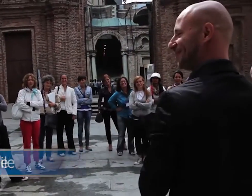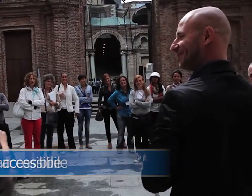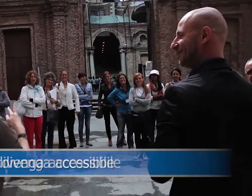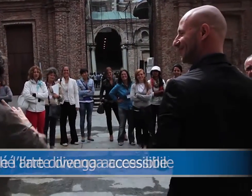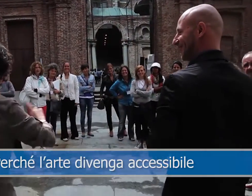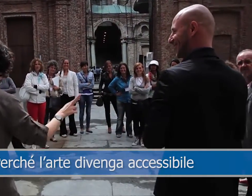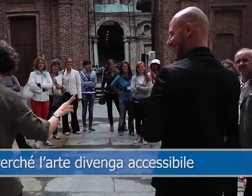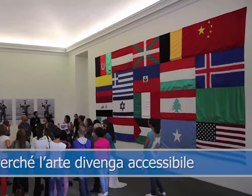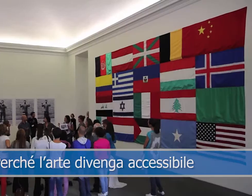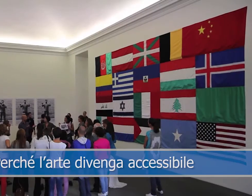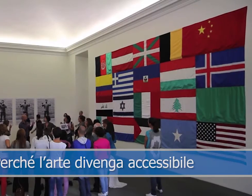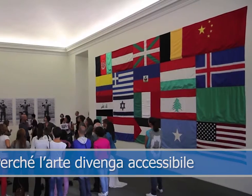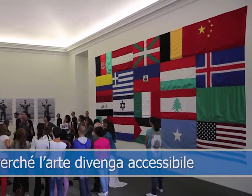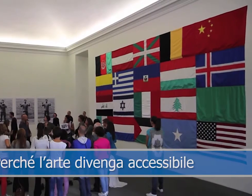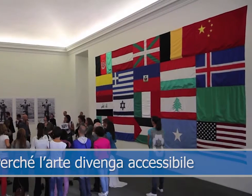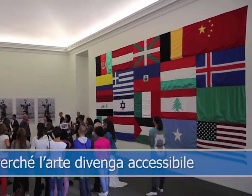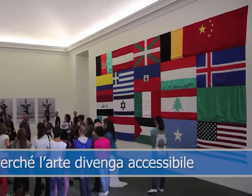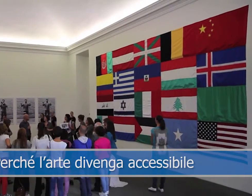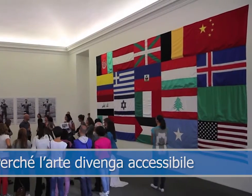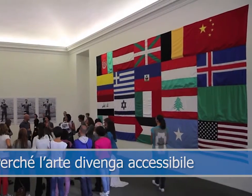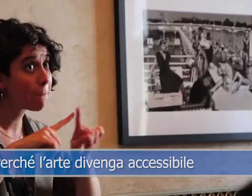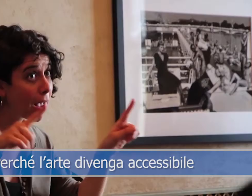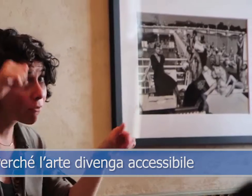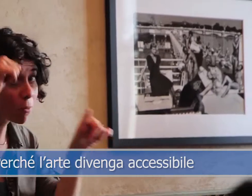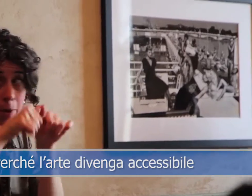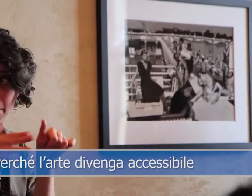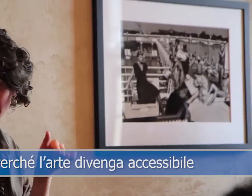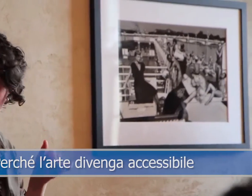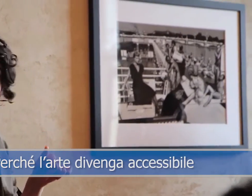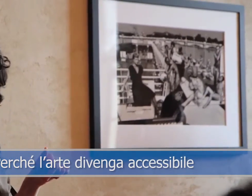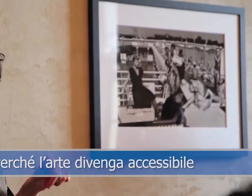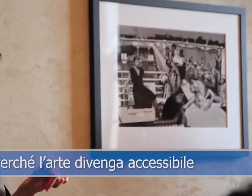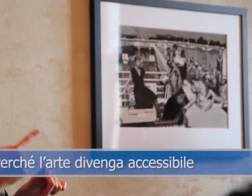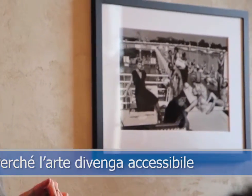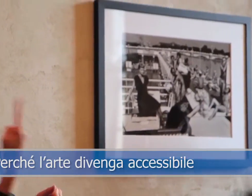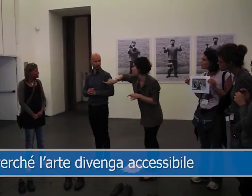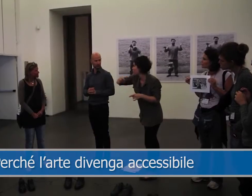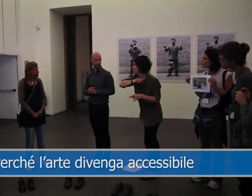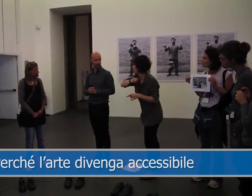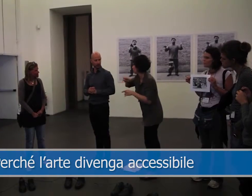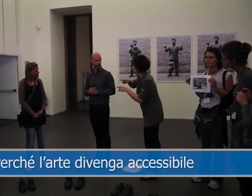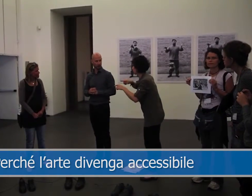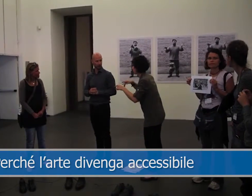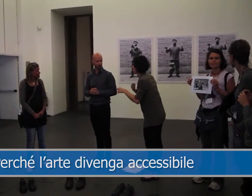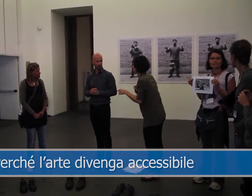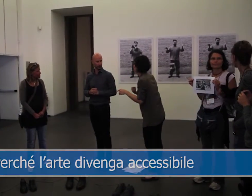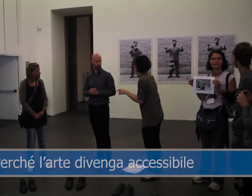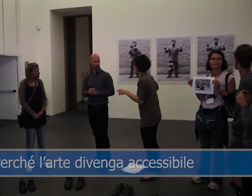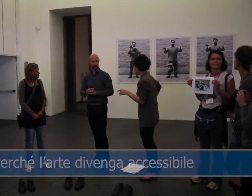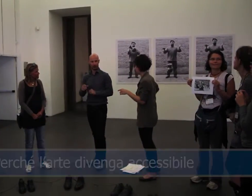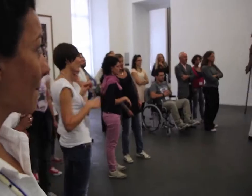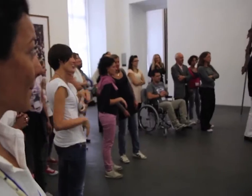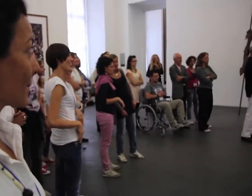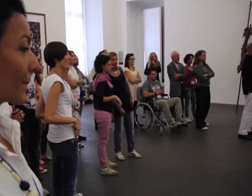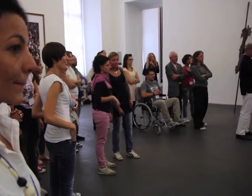rendere i musei più accessibili alle persone sorde. Su questo tema il Castello di Rivoli ha ospitato una giornata di studi internazionali con la